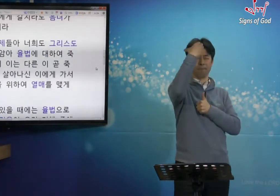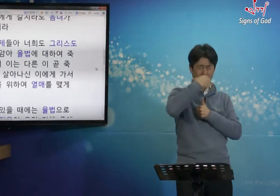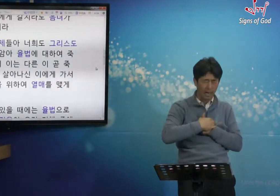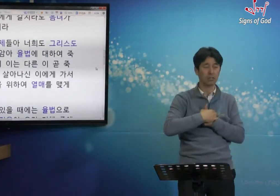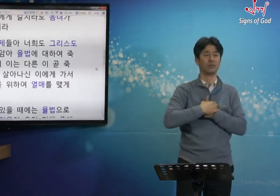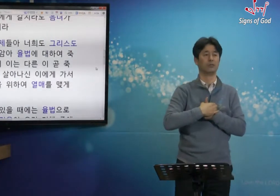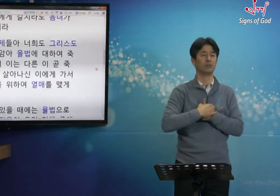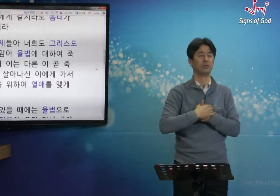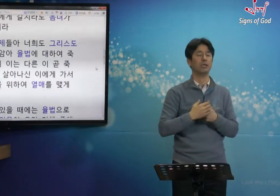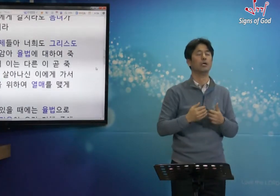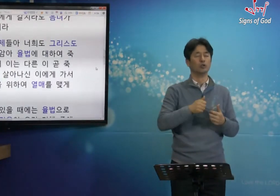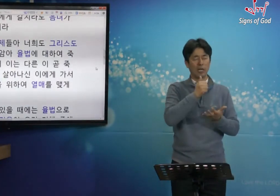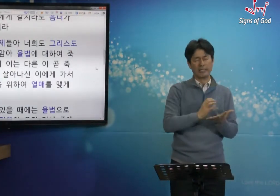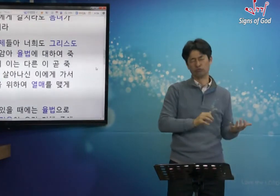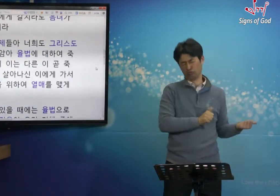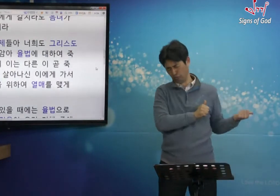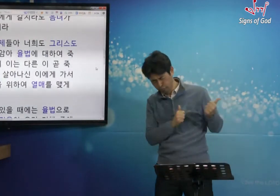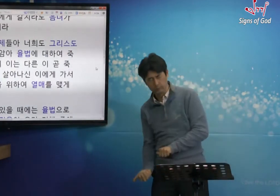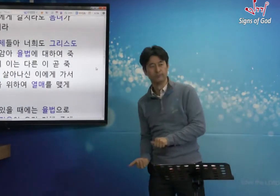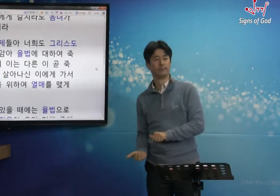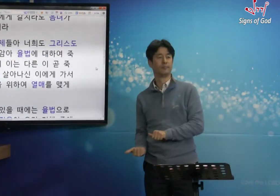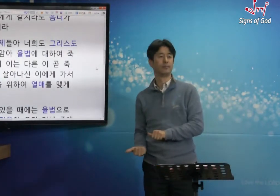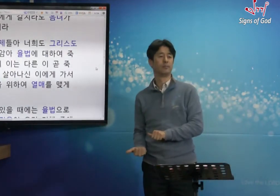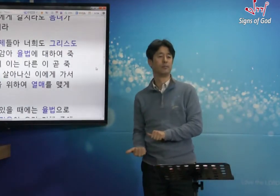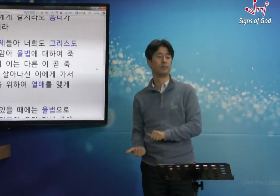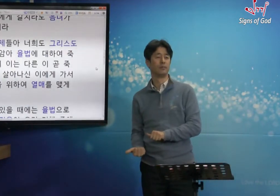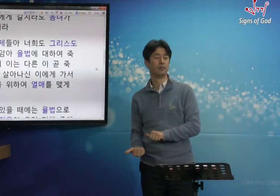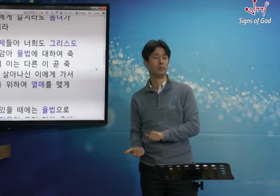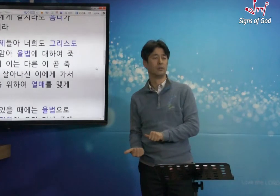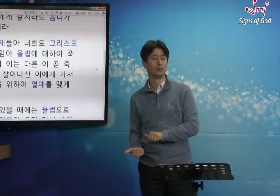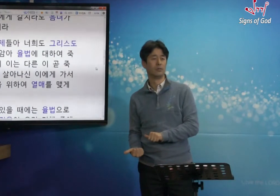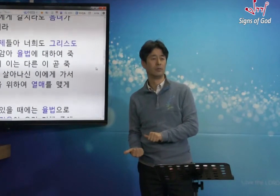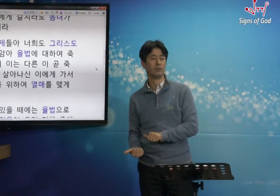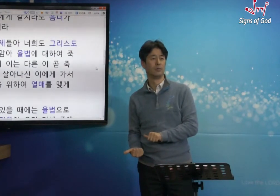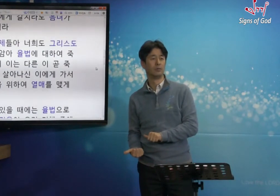모든 죄를 담당하시고 죄 가운데 죽으셨고,